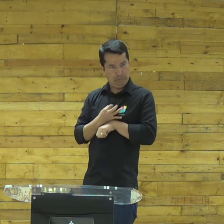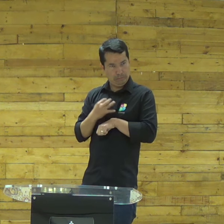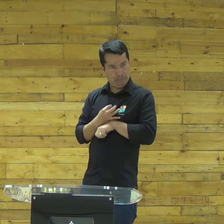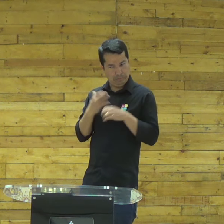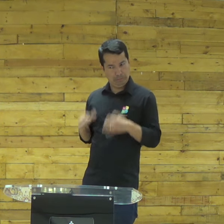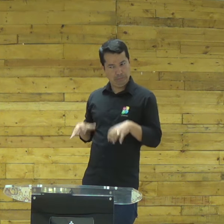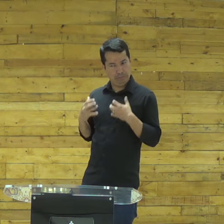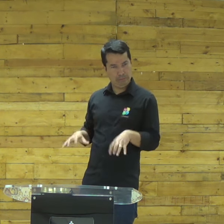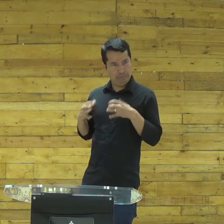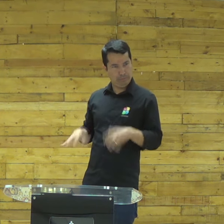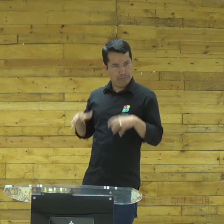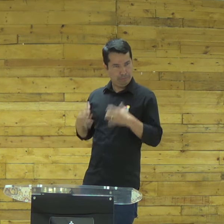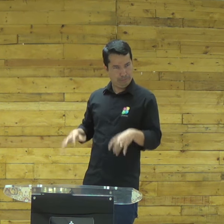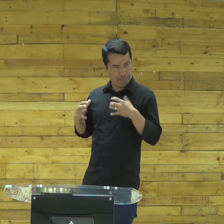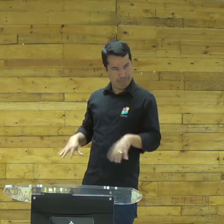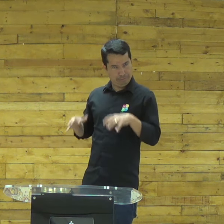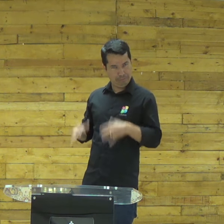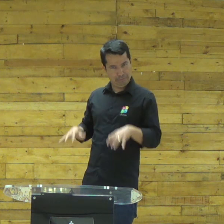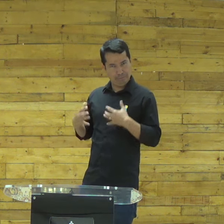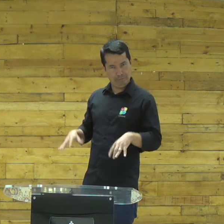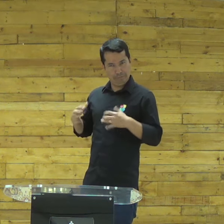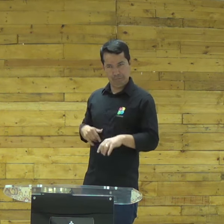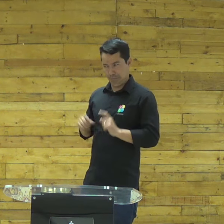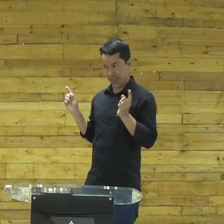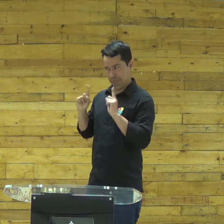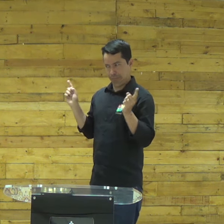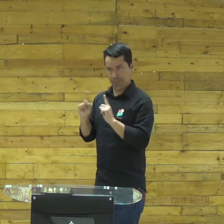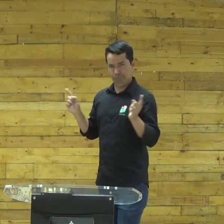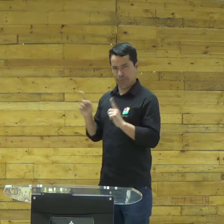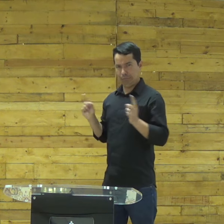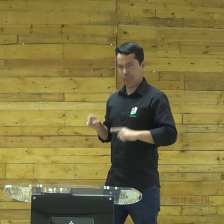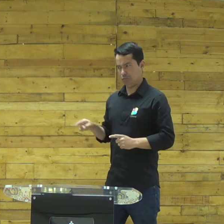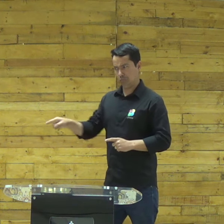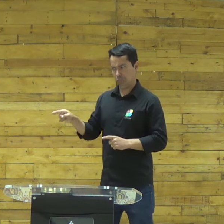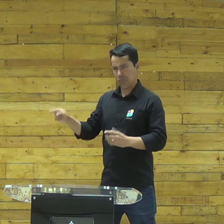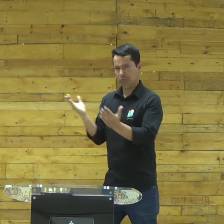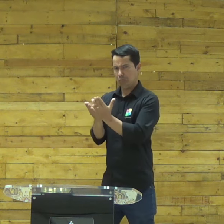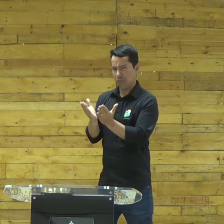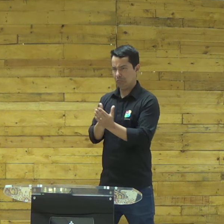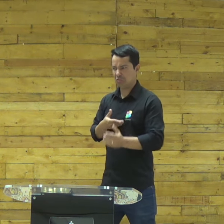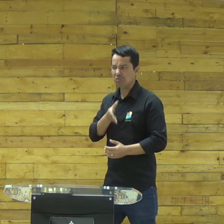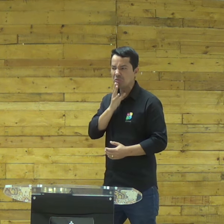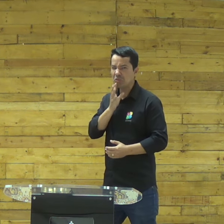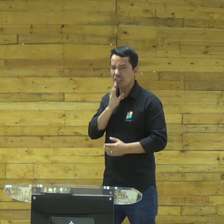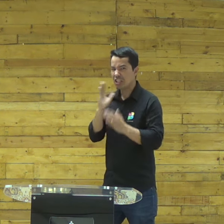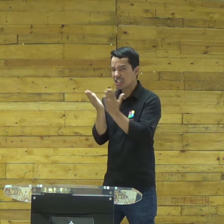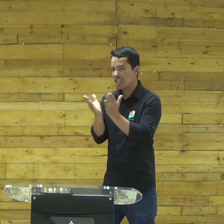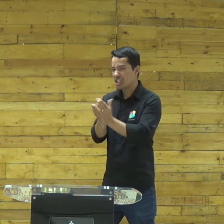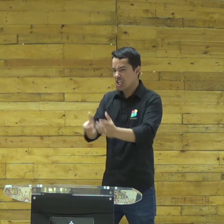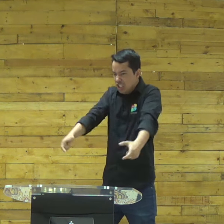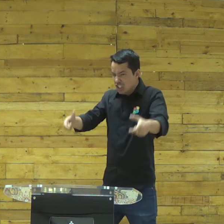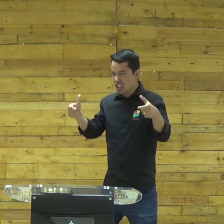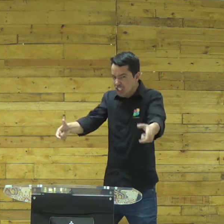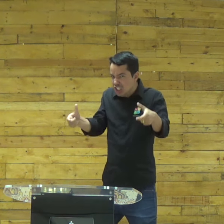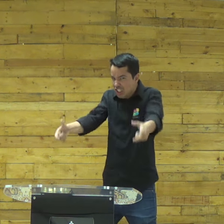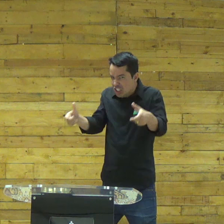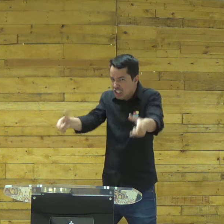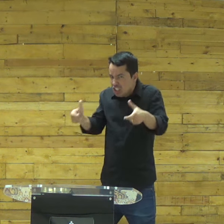e eu fiquei por um bom tempo não não quero obrigada não não não não não não quero conheço o crente já sei como é